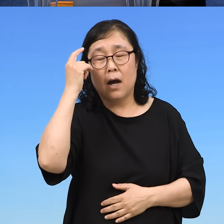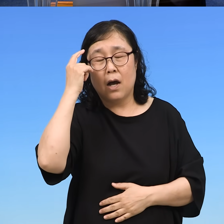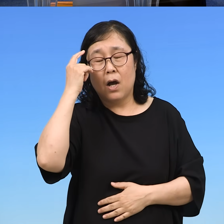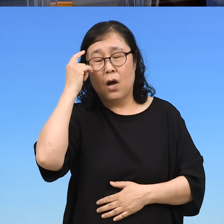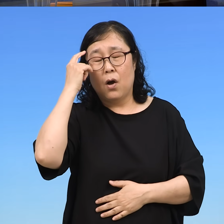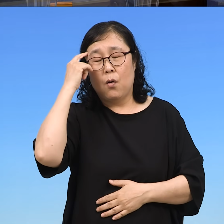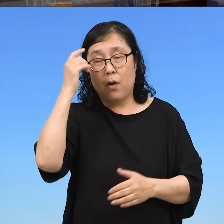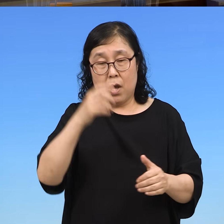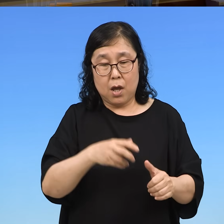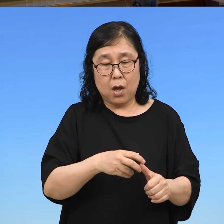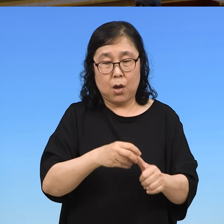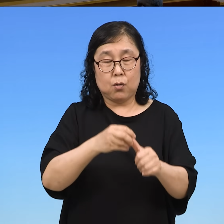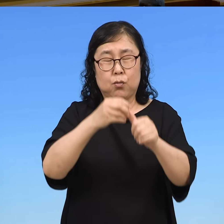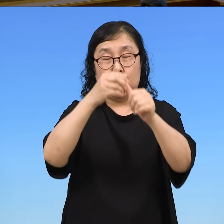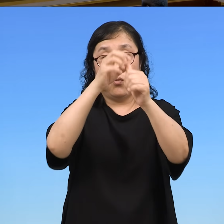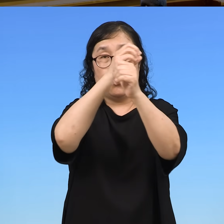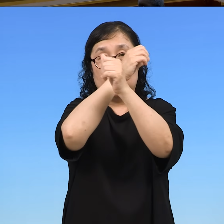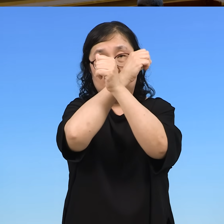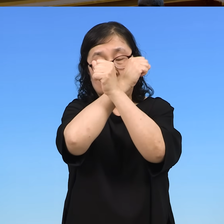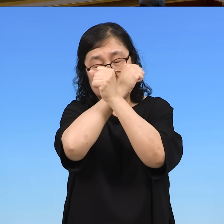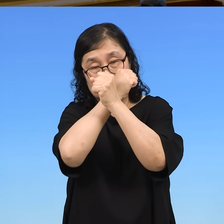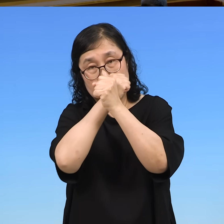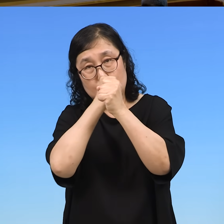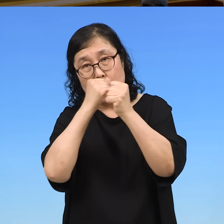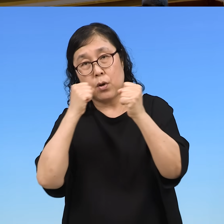왜 구속하여 주는지